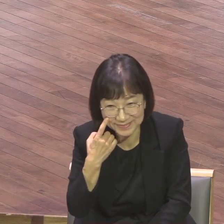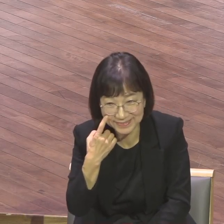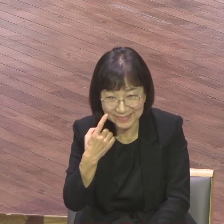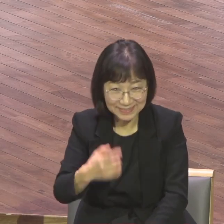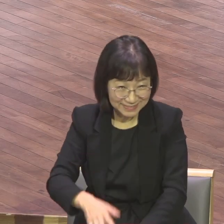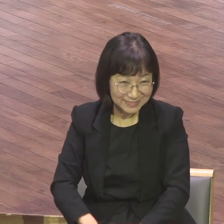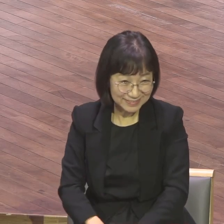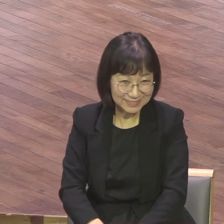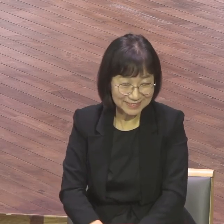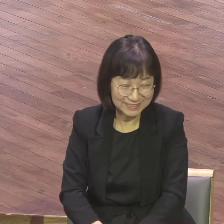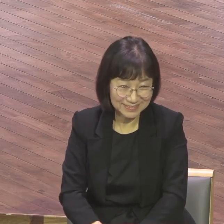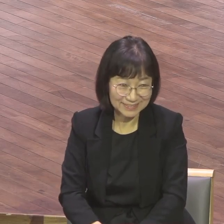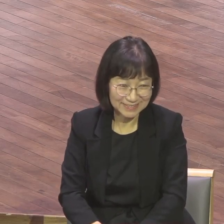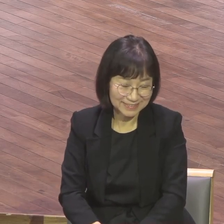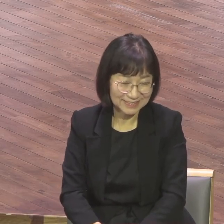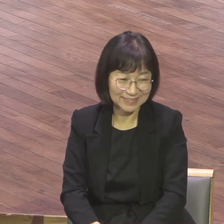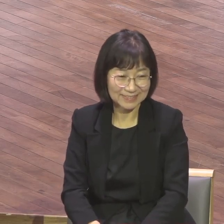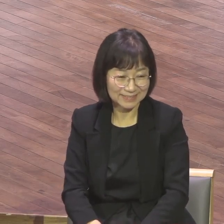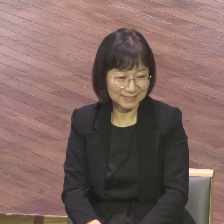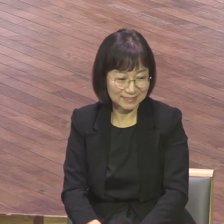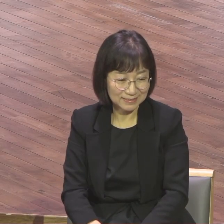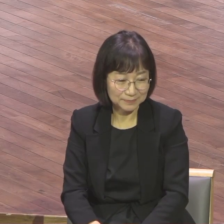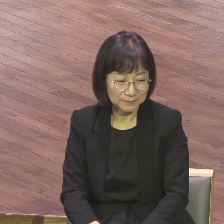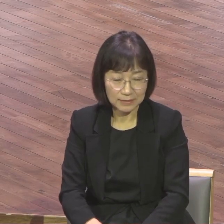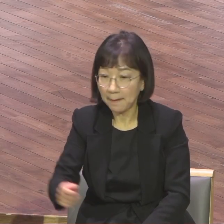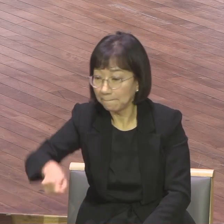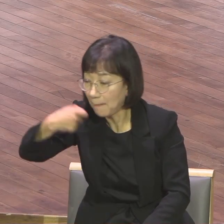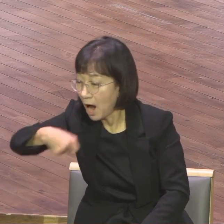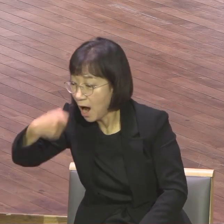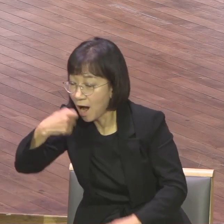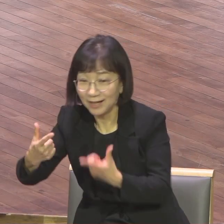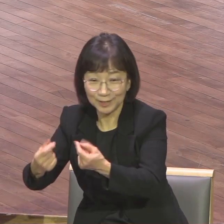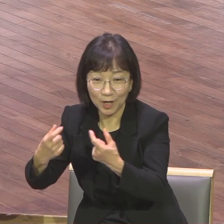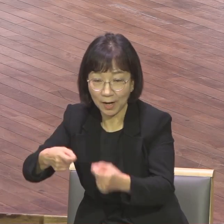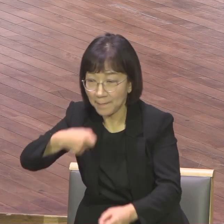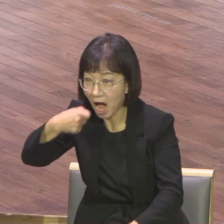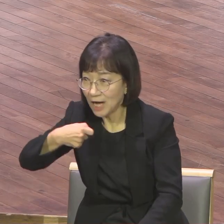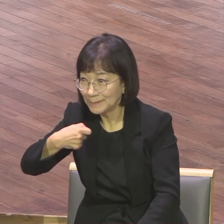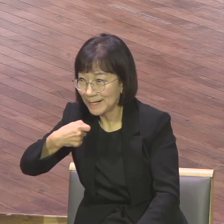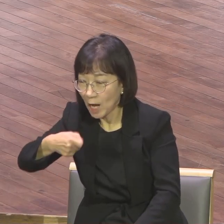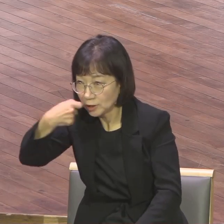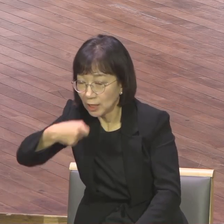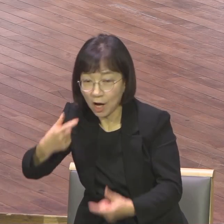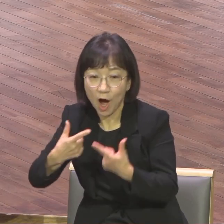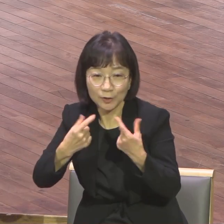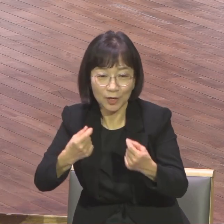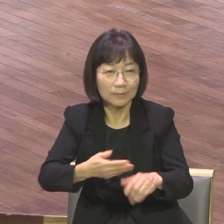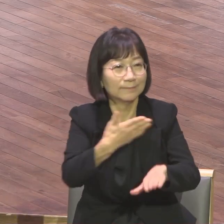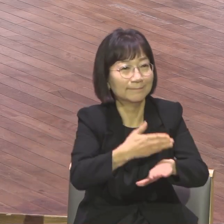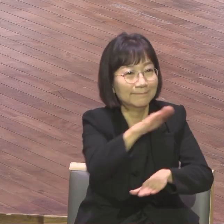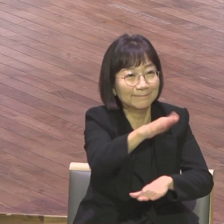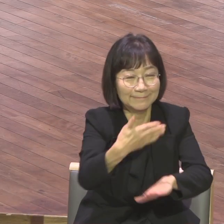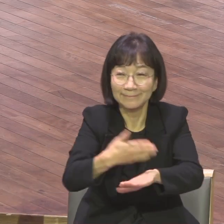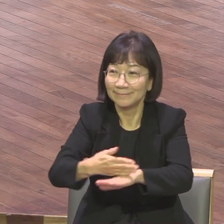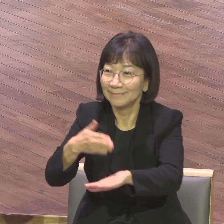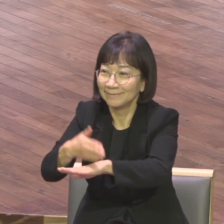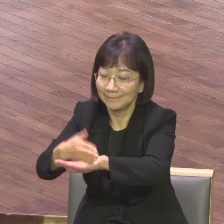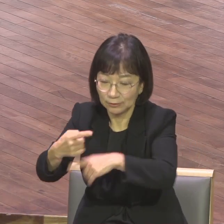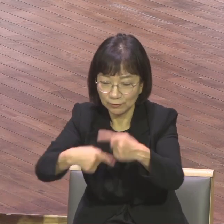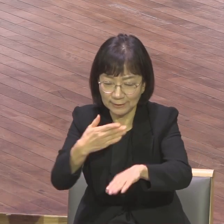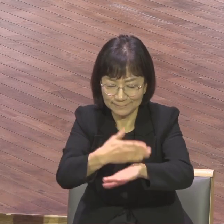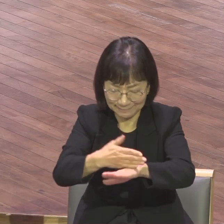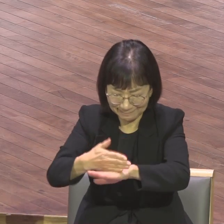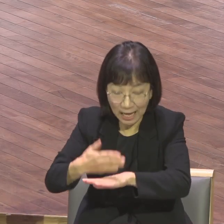감사해 보세요. 감사해 보세요. 정말 밥 먹듯이 밥 먹듯이 감사를 고백하는 삶을